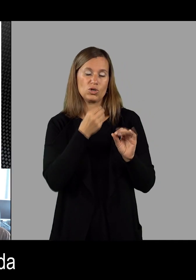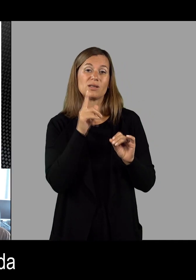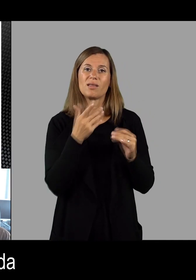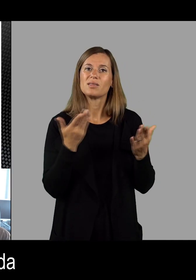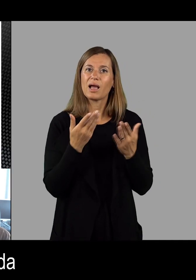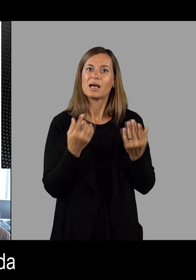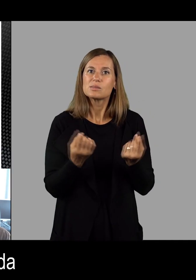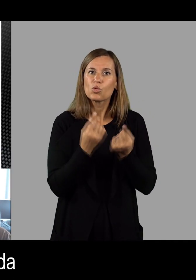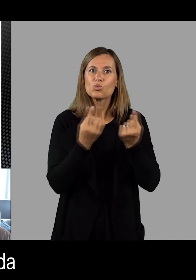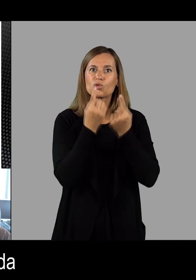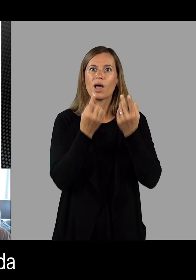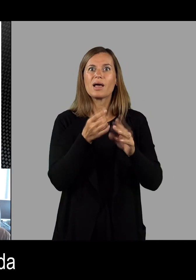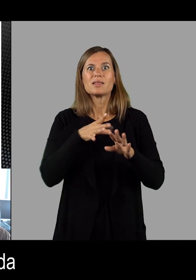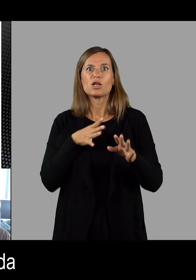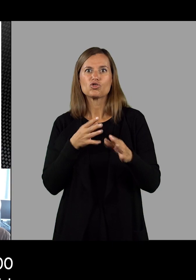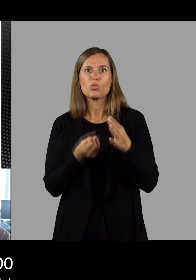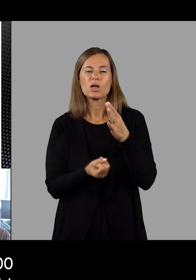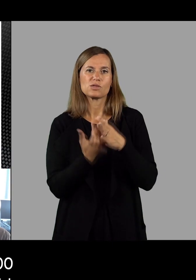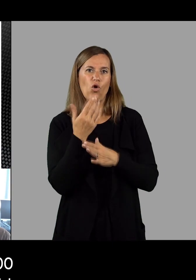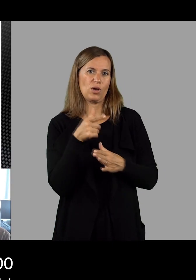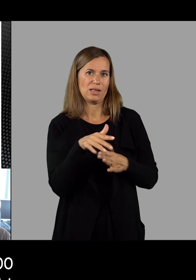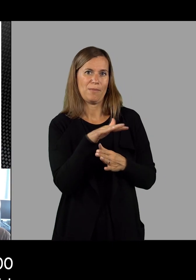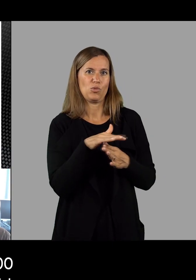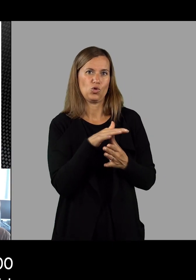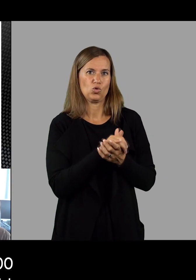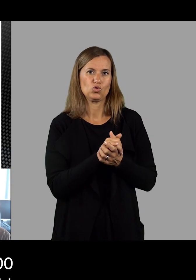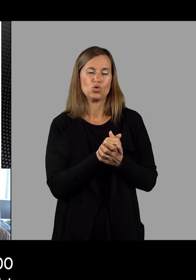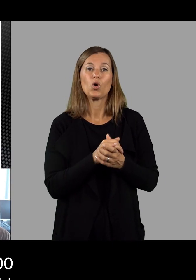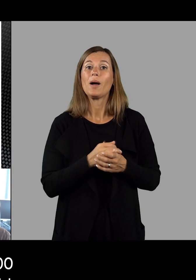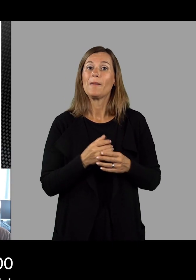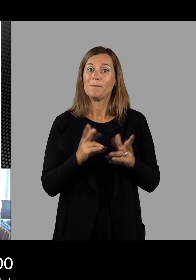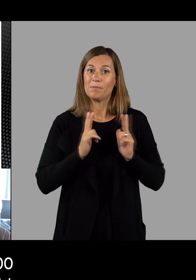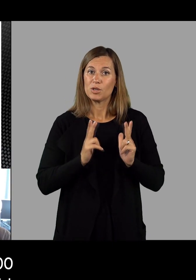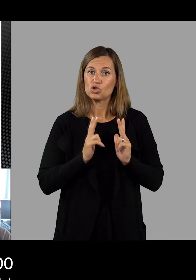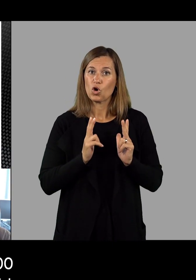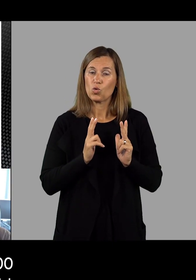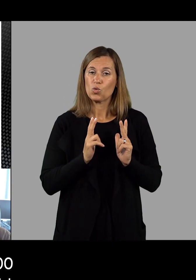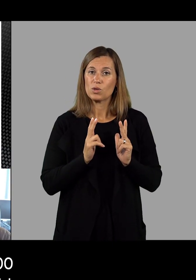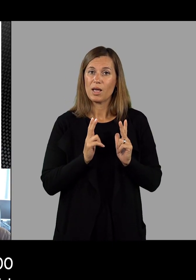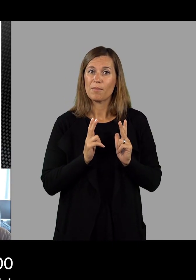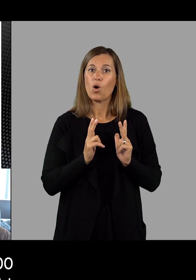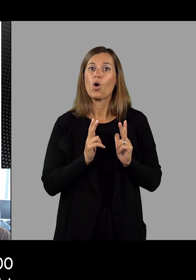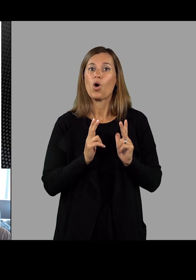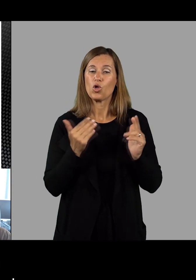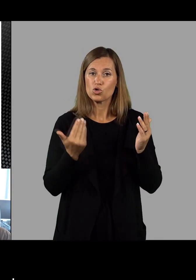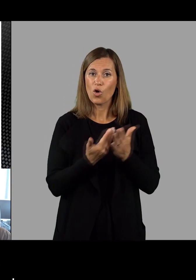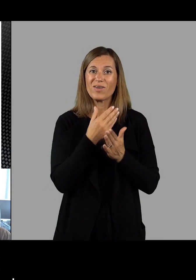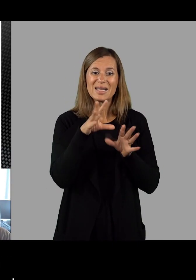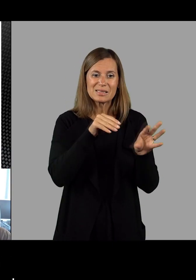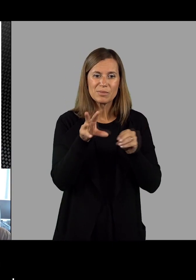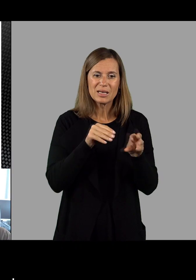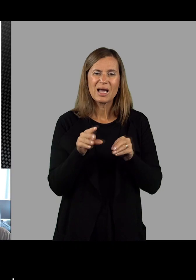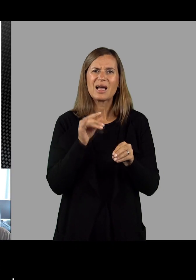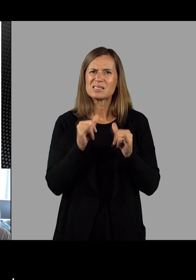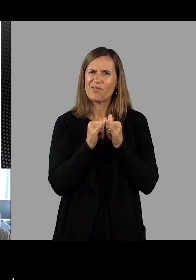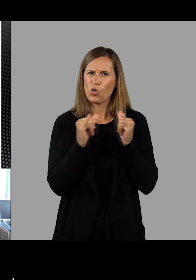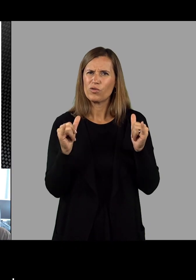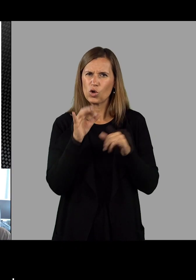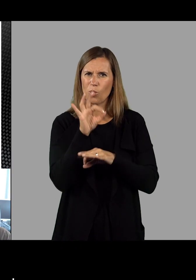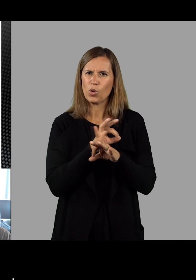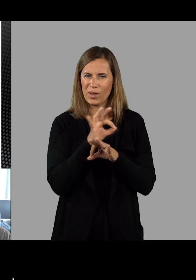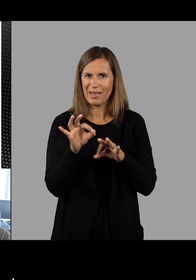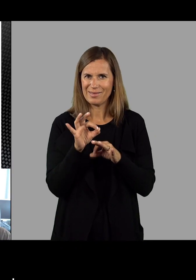neka spodbuda hitrejšemu razvoju na tem področju pričakujemo bo ravno ta nova govorna zbirka, ki se v okviru projekta